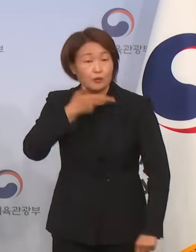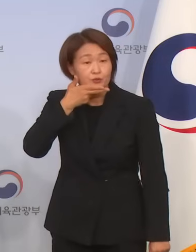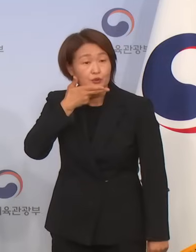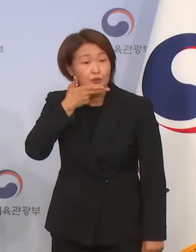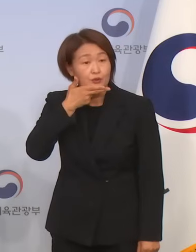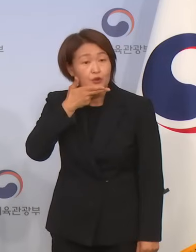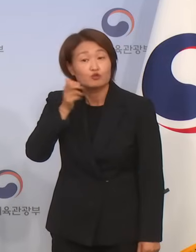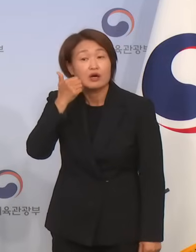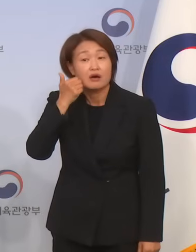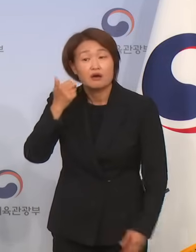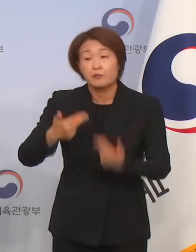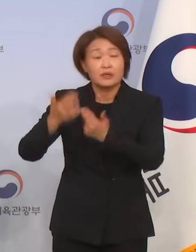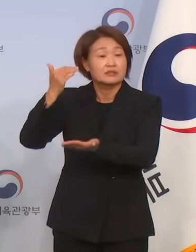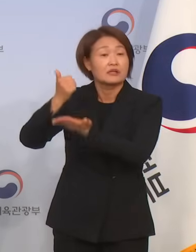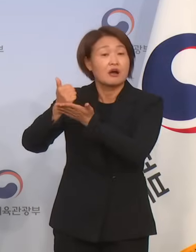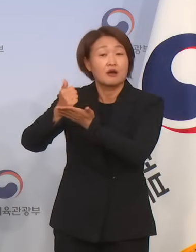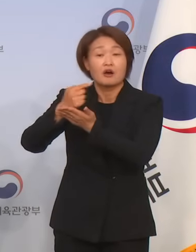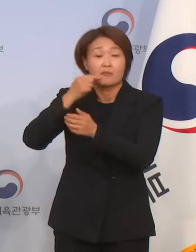분에 의해서